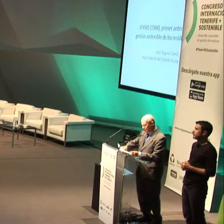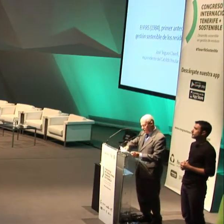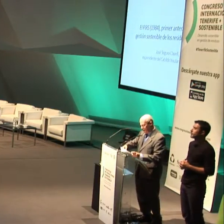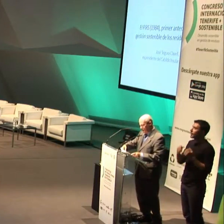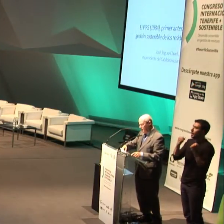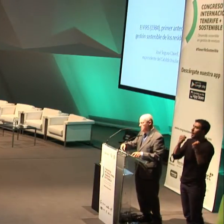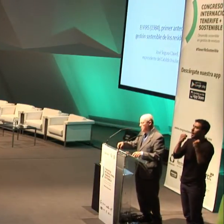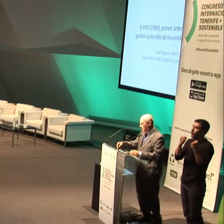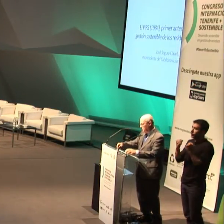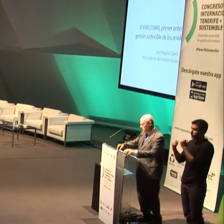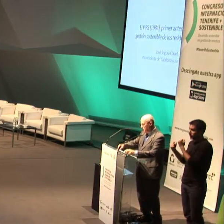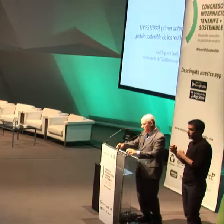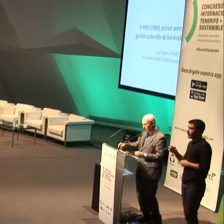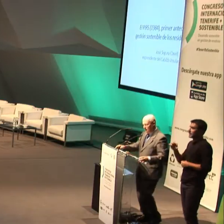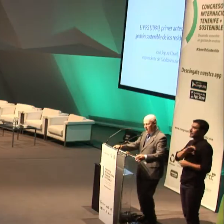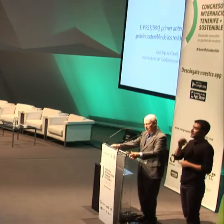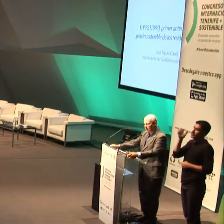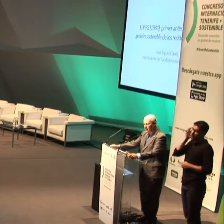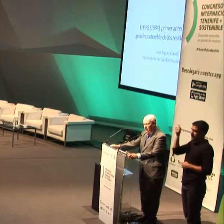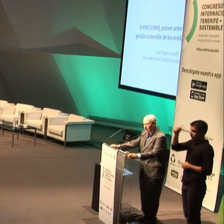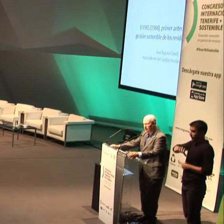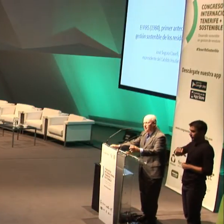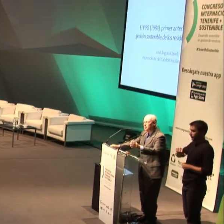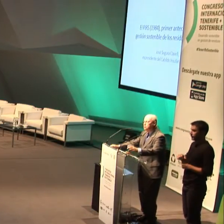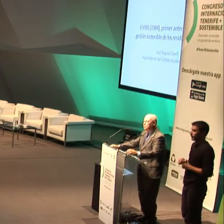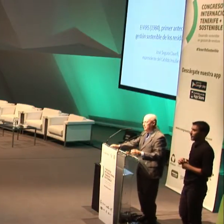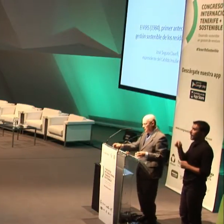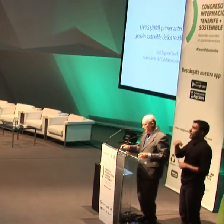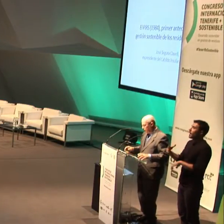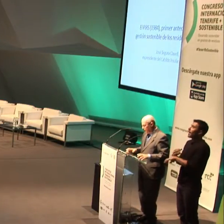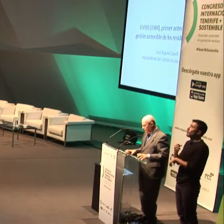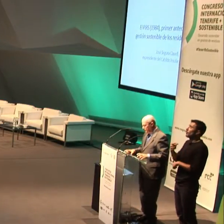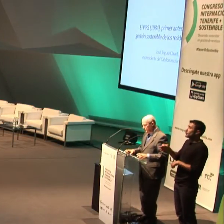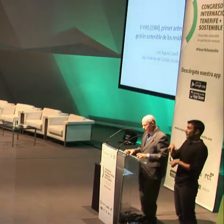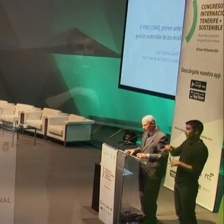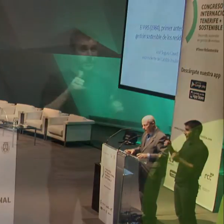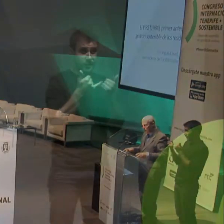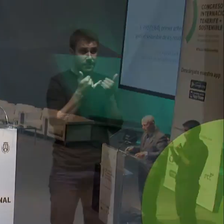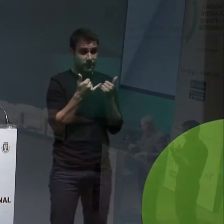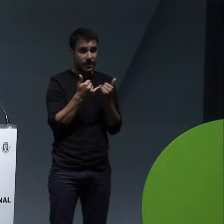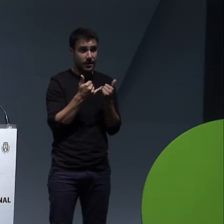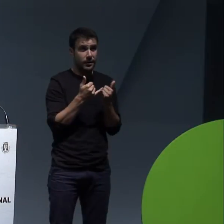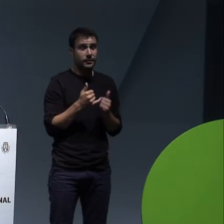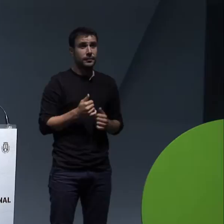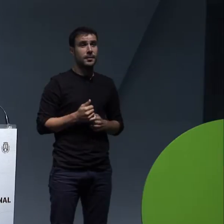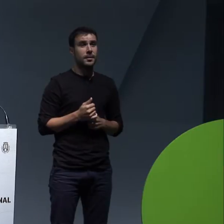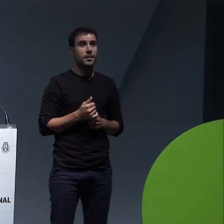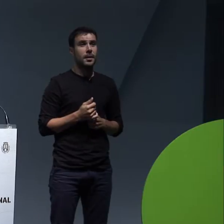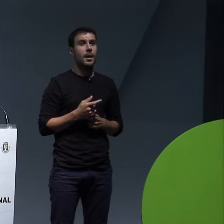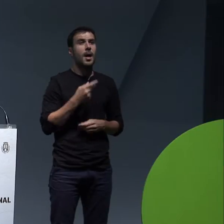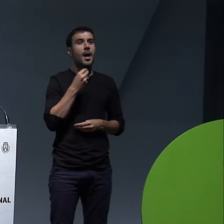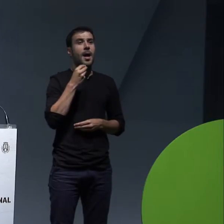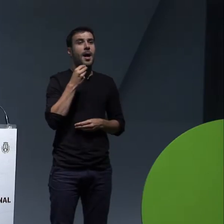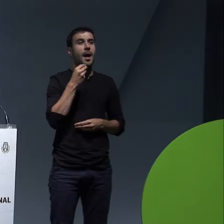Autoridades, señoras y señores, el Cabildo Insular de Tenerife ha tenido la